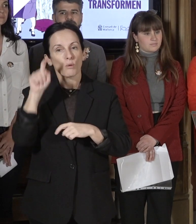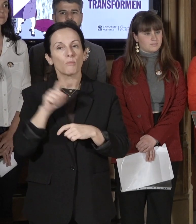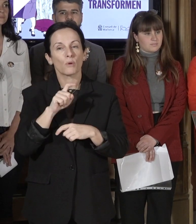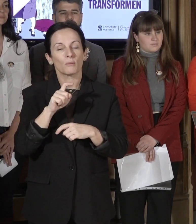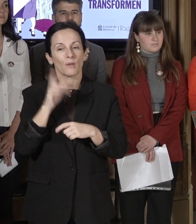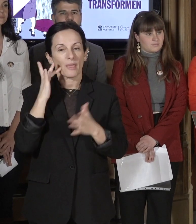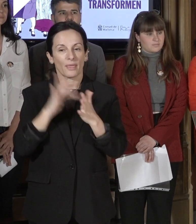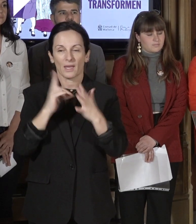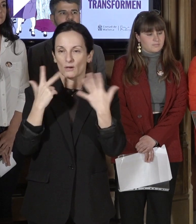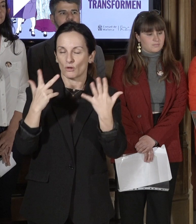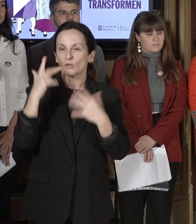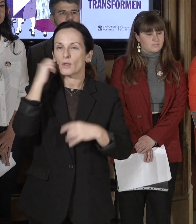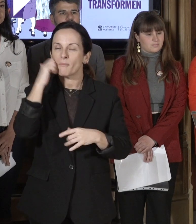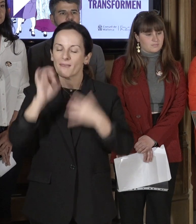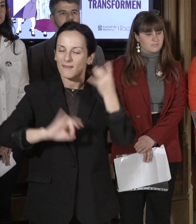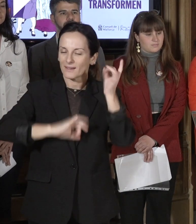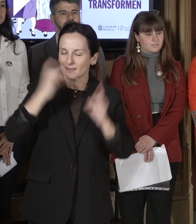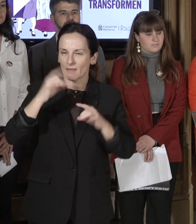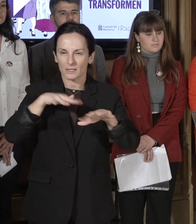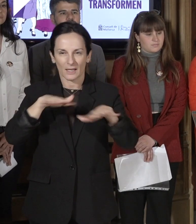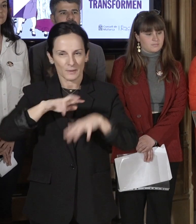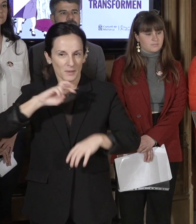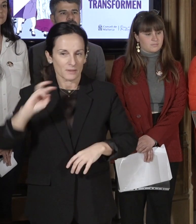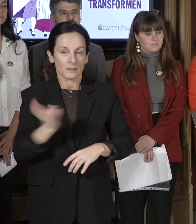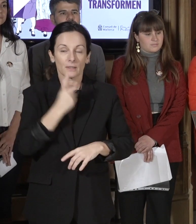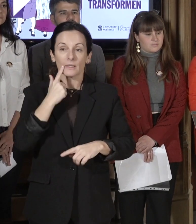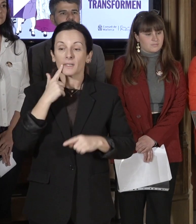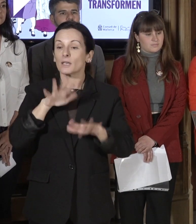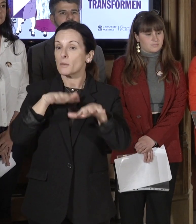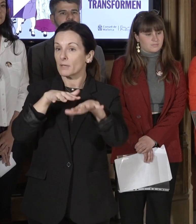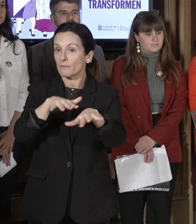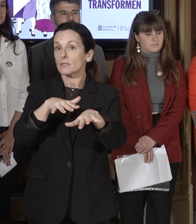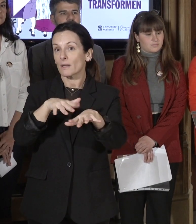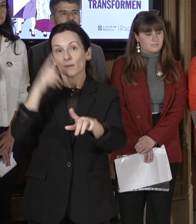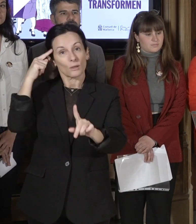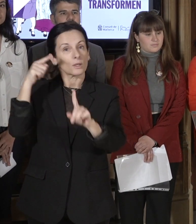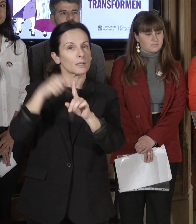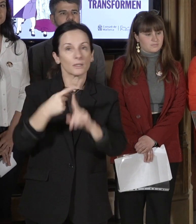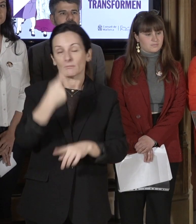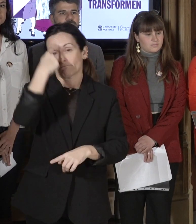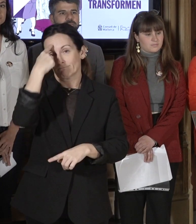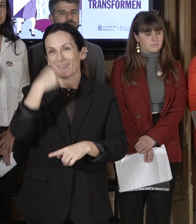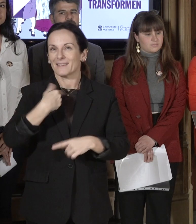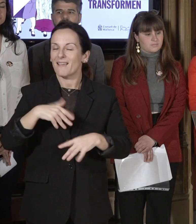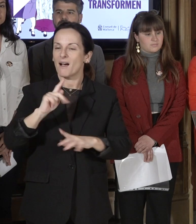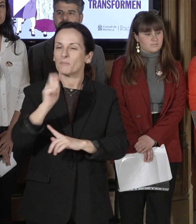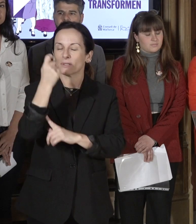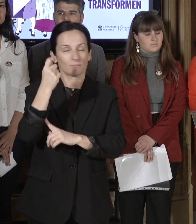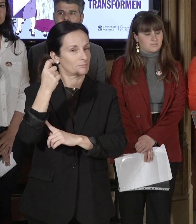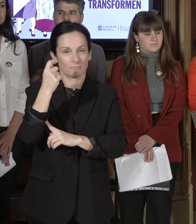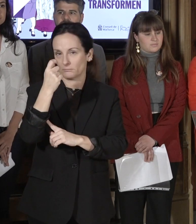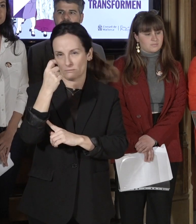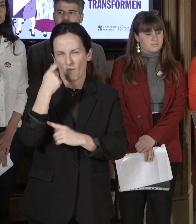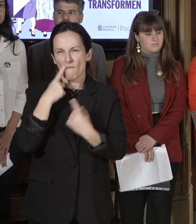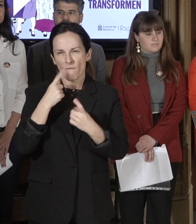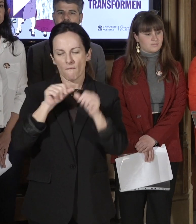de març activitats, seccions diverses i en manifestacions que ens recorden que no tot està fet. I ho sabem, i per això